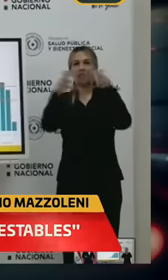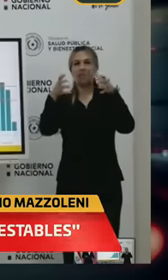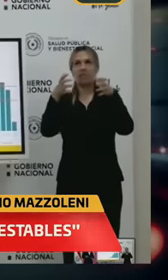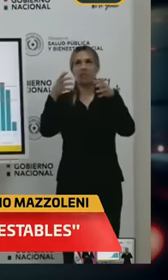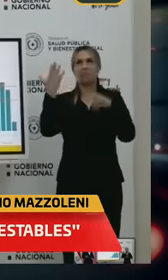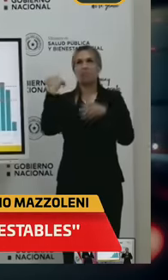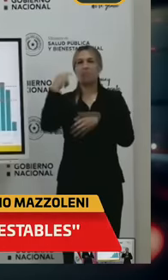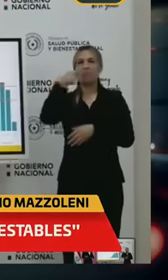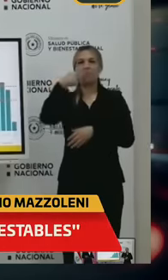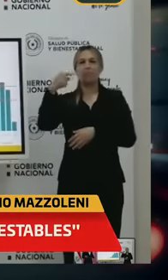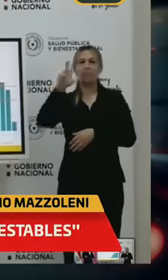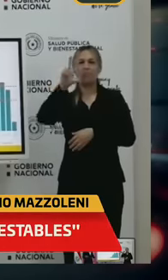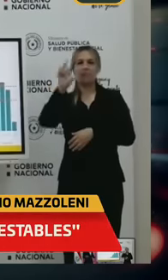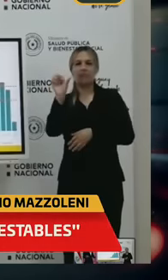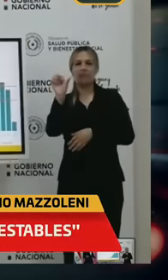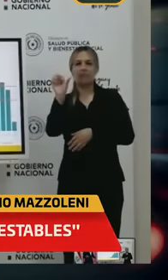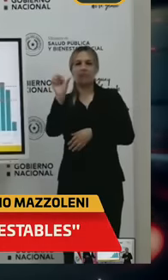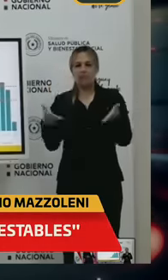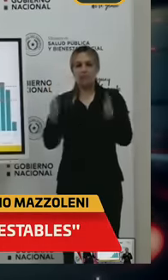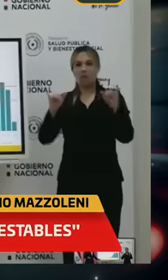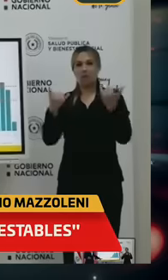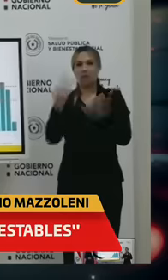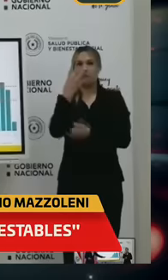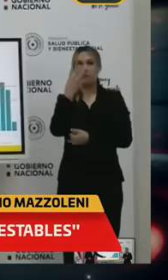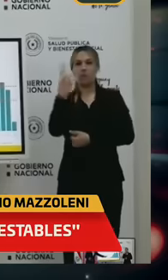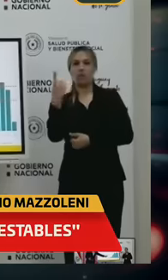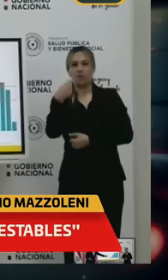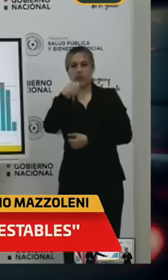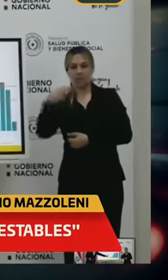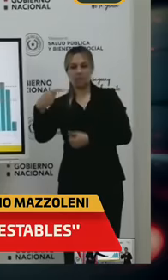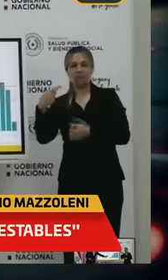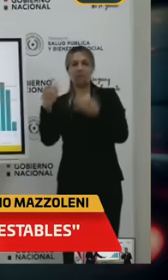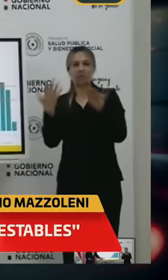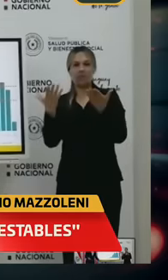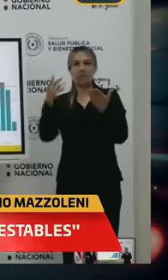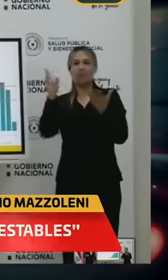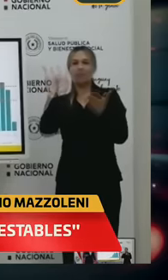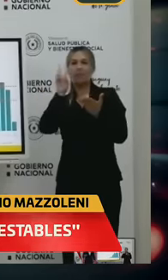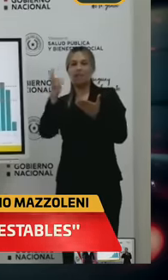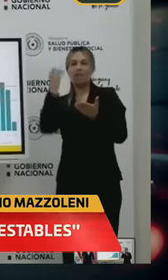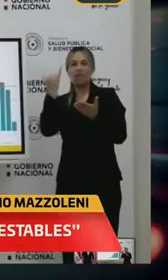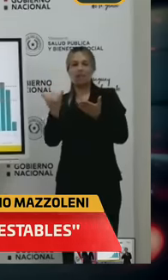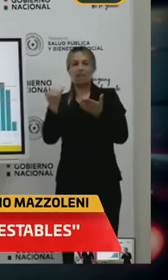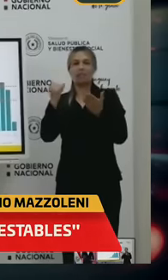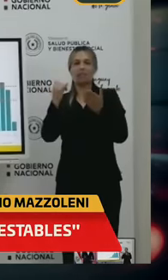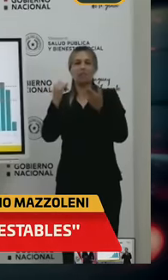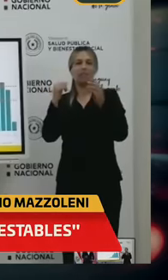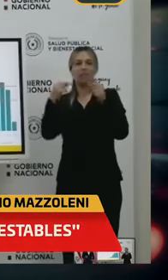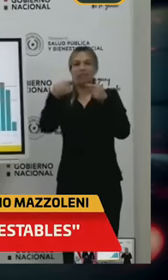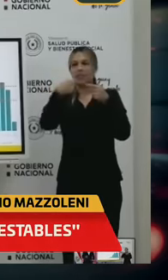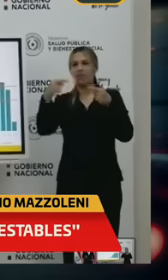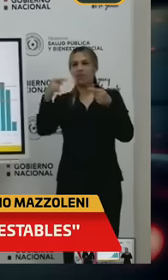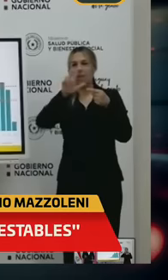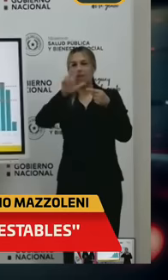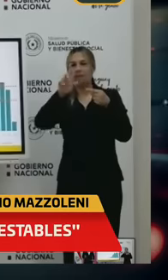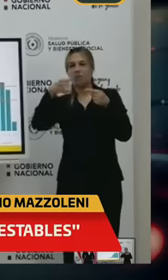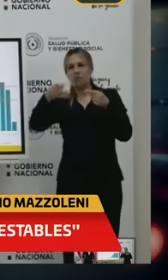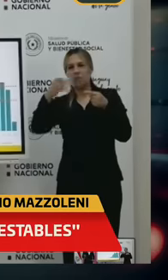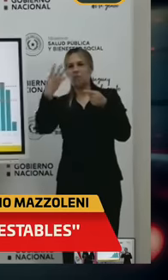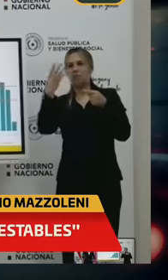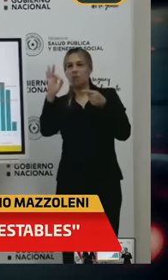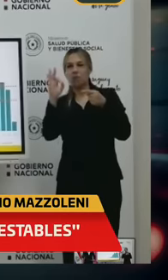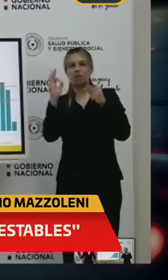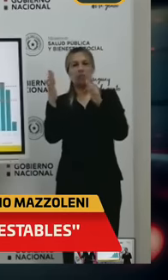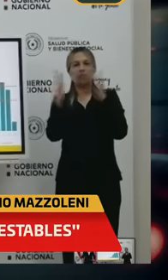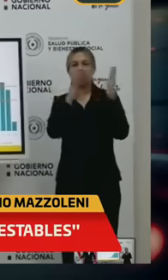semana 36, hoy estamos en la 41, y aquí se ve un poco más rezagada, cerca de la semana 39, 40 más